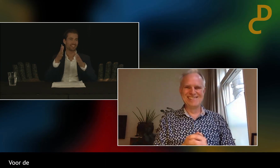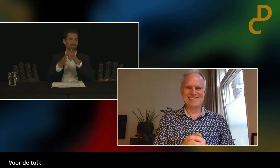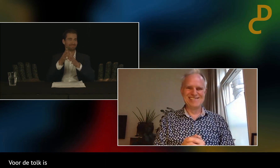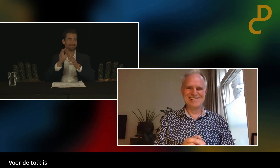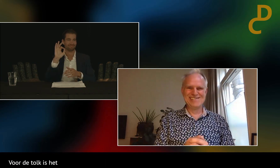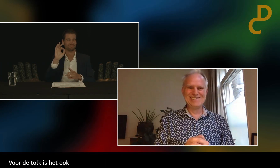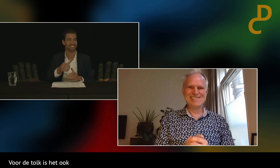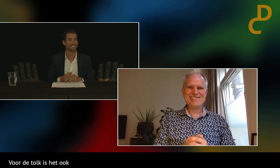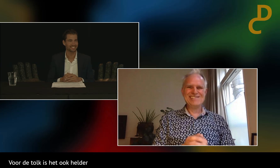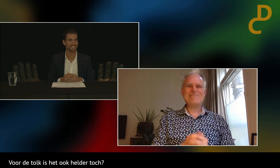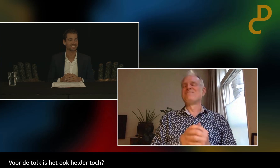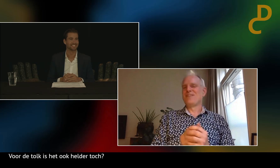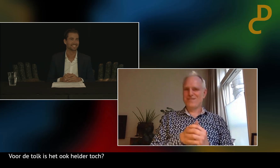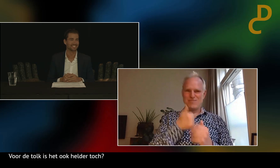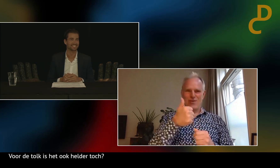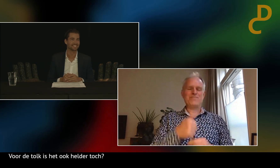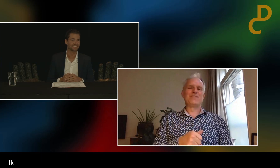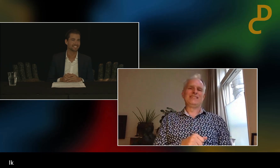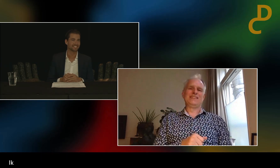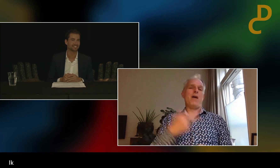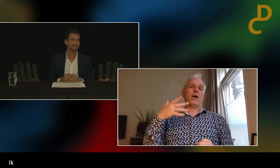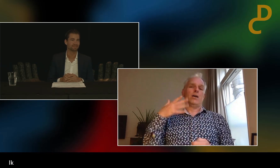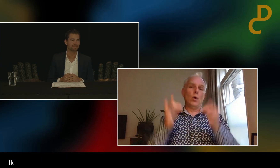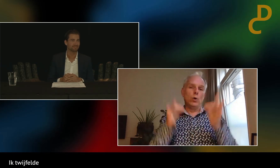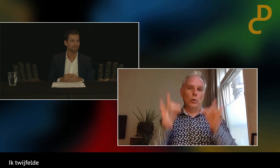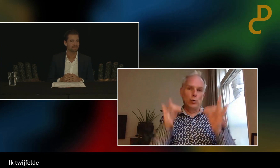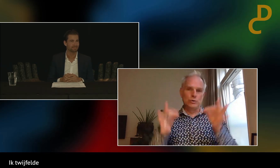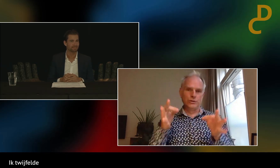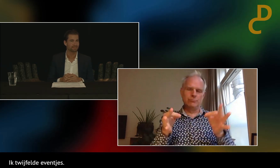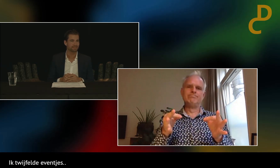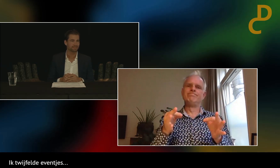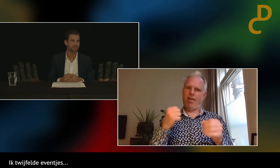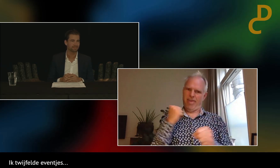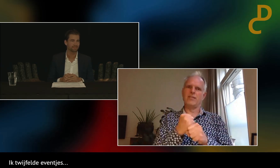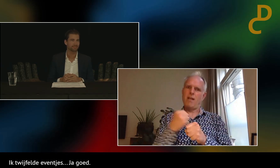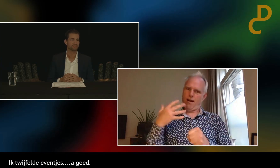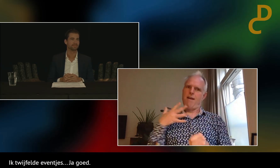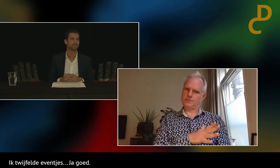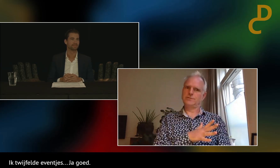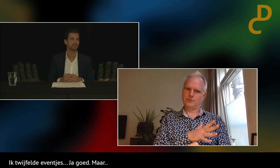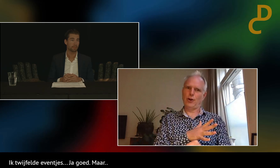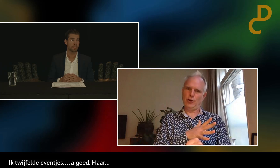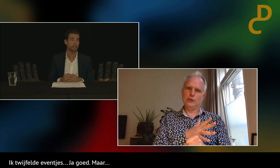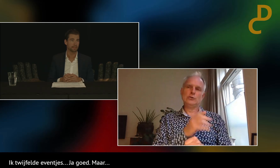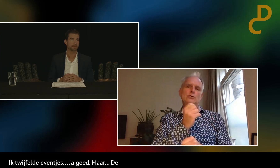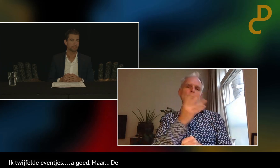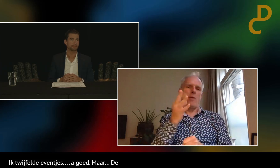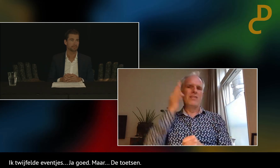twijfelde eventjes. Nou, goed. Maar ja, de toetsen, ja, dat is echt